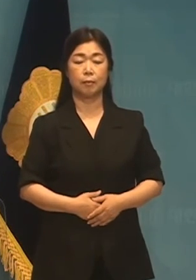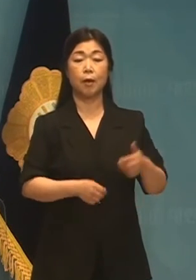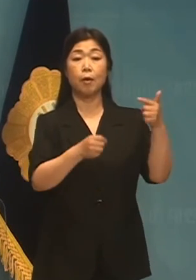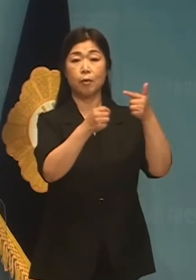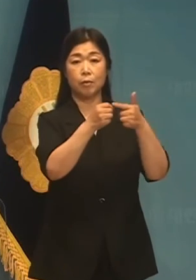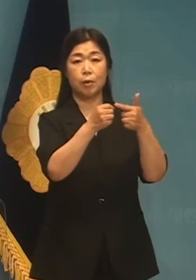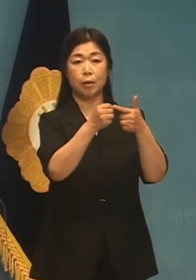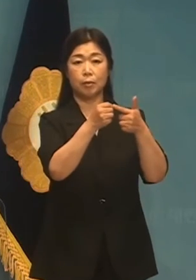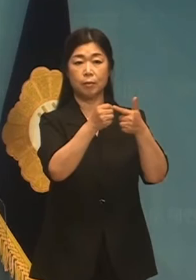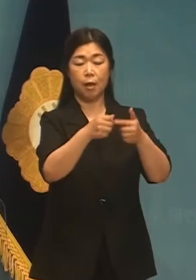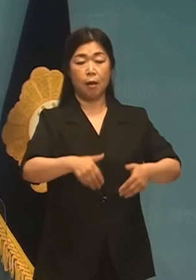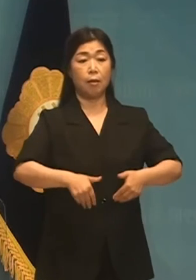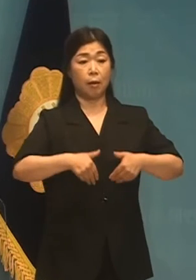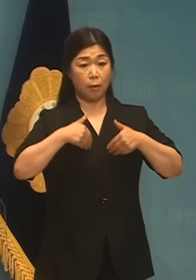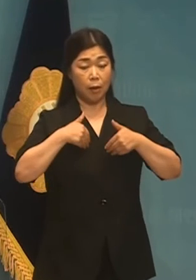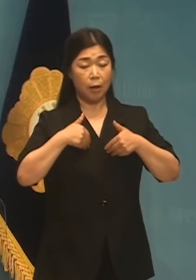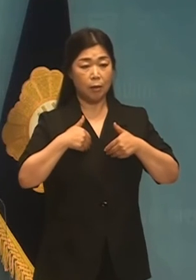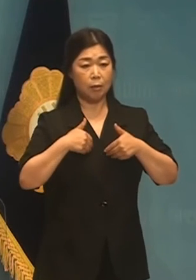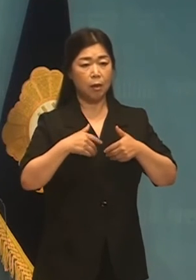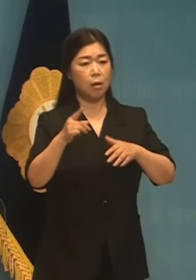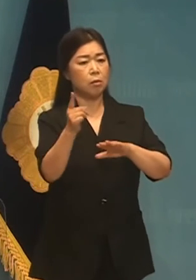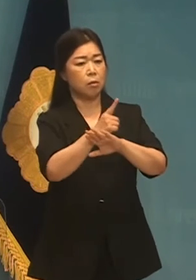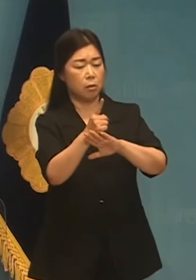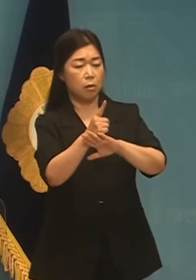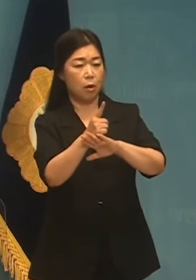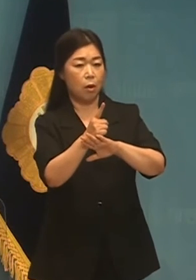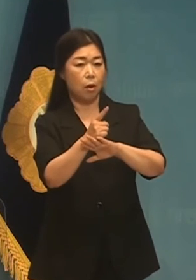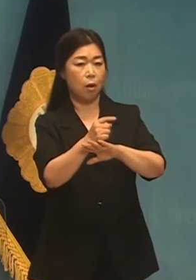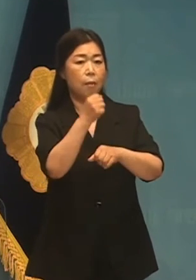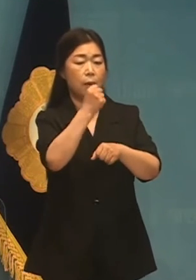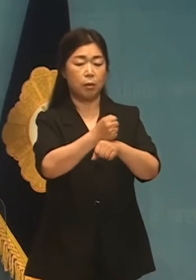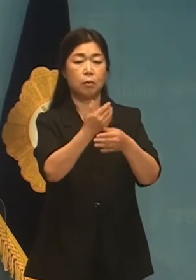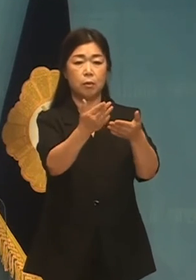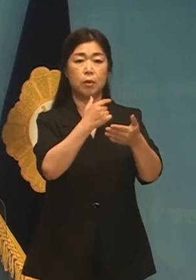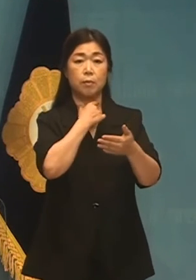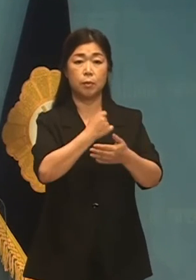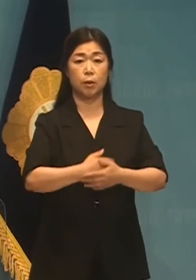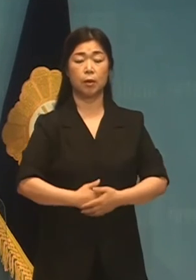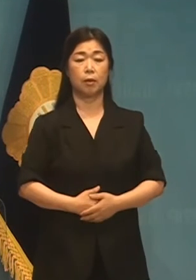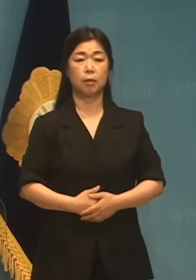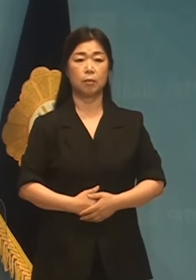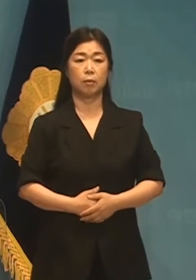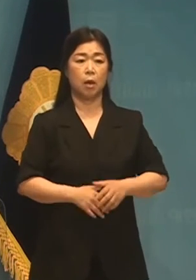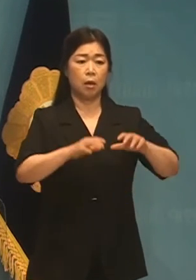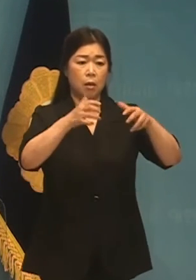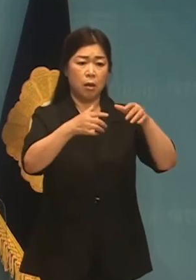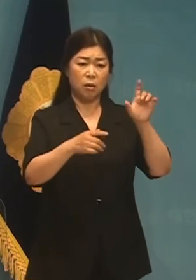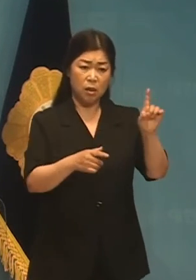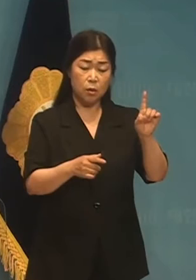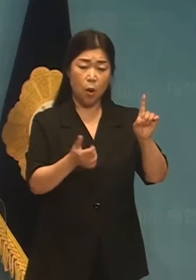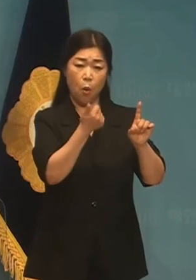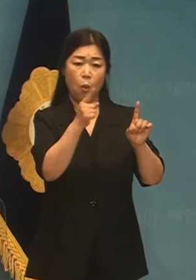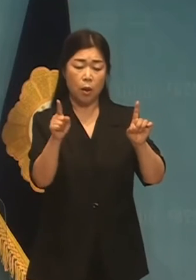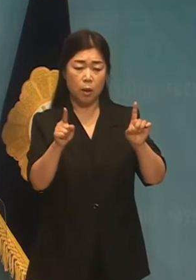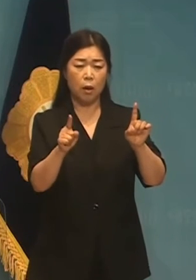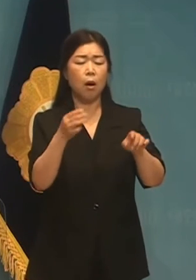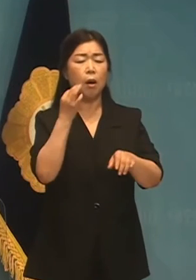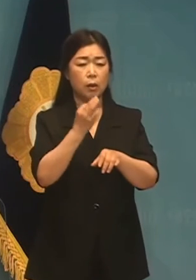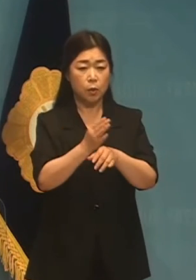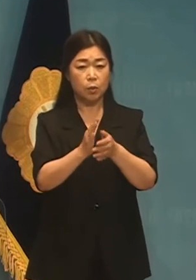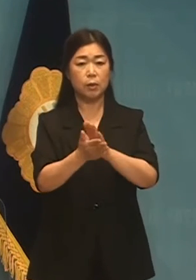여섯째, 따뜻한 디지털화를 이뤄내겠습니다. 세상의 디지털화는